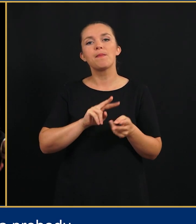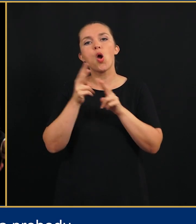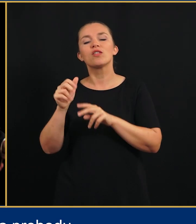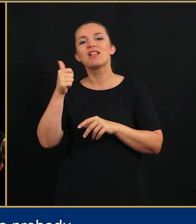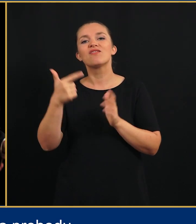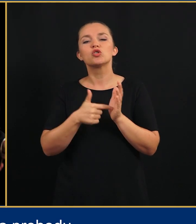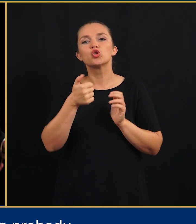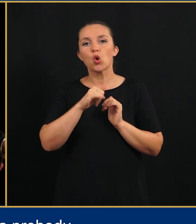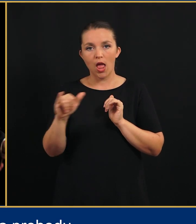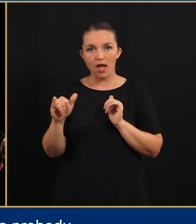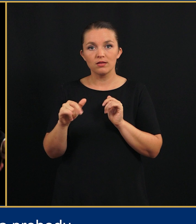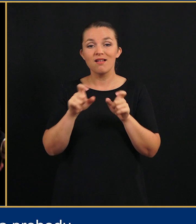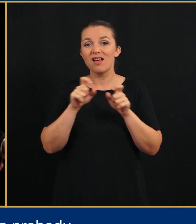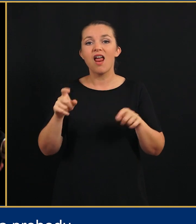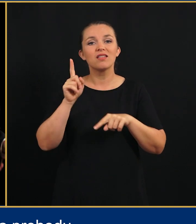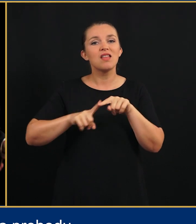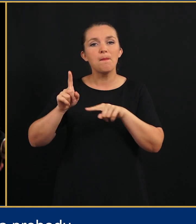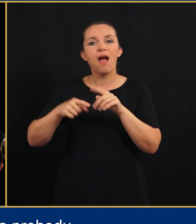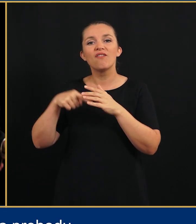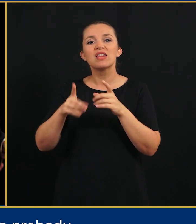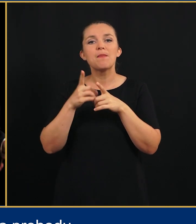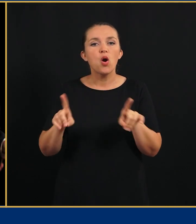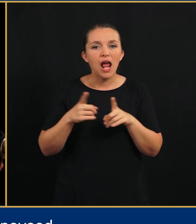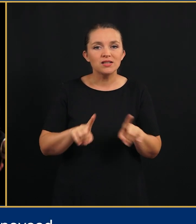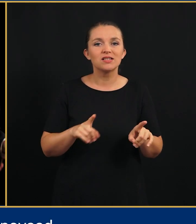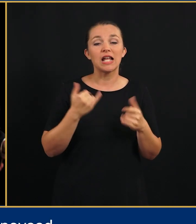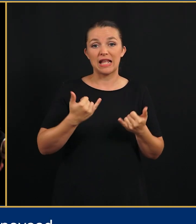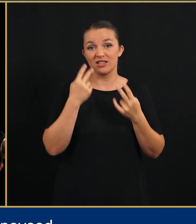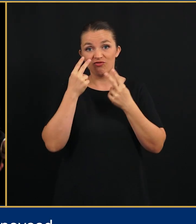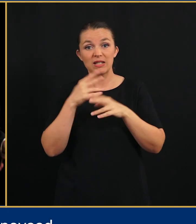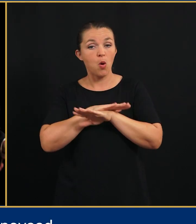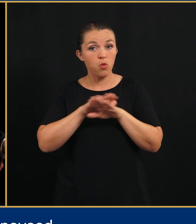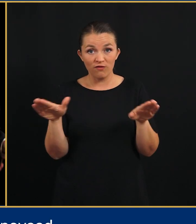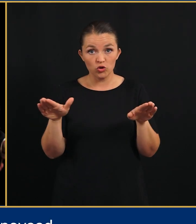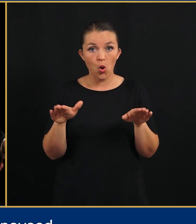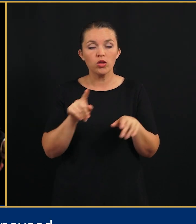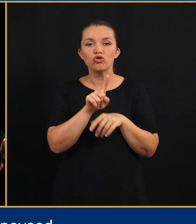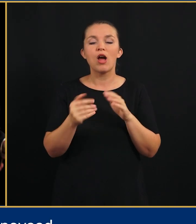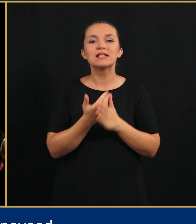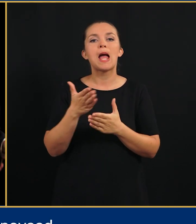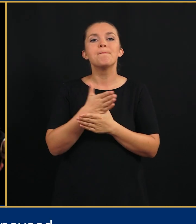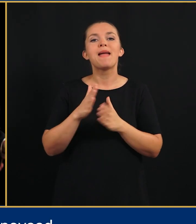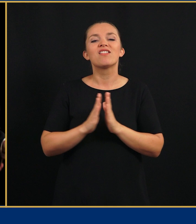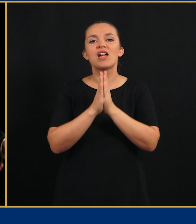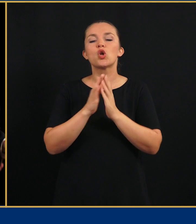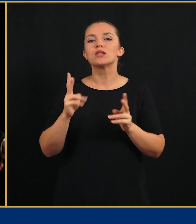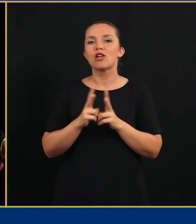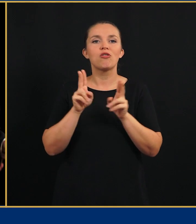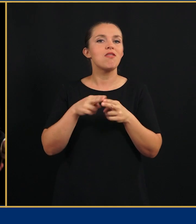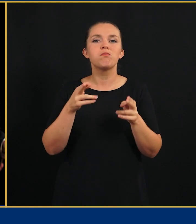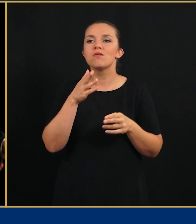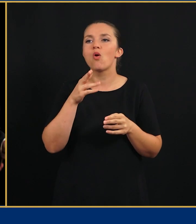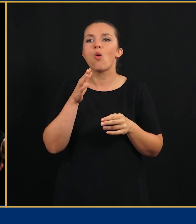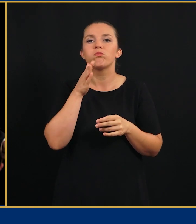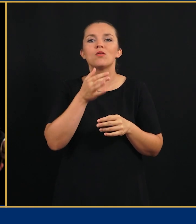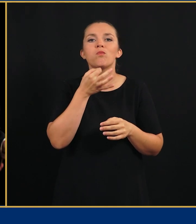v 21. stoletje, zaradi zdrsov demokracije, ki smo jim danes priča vsepovsod, čas za medversko srečanje ne bi mogel biti